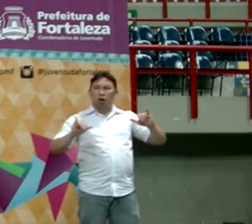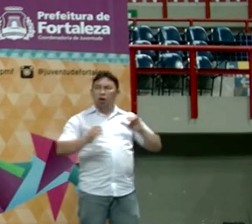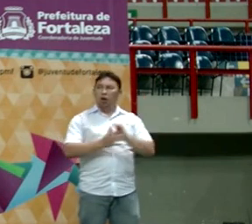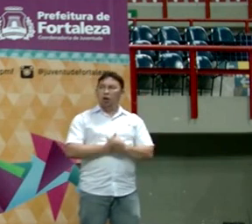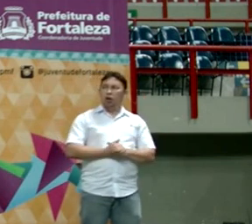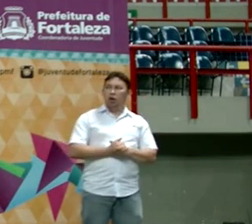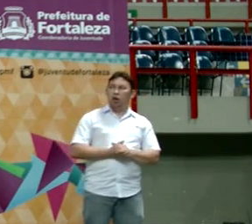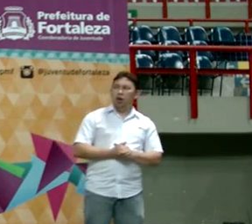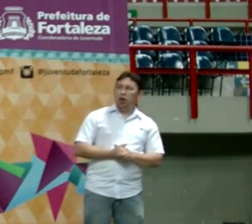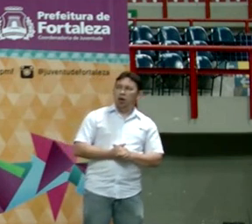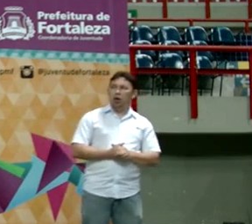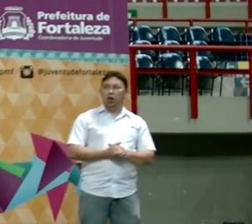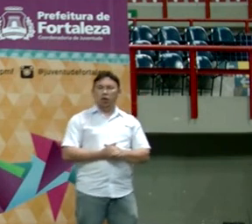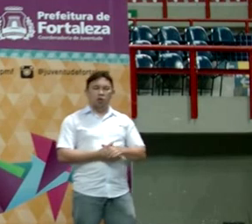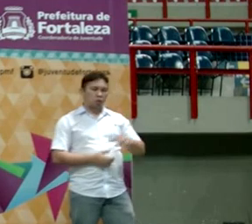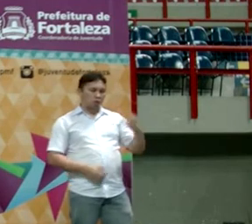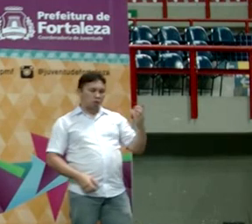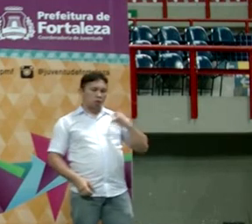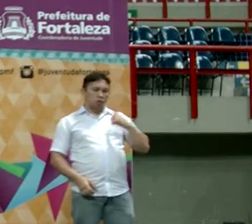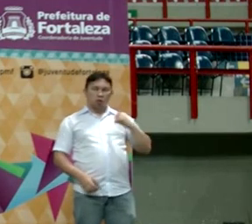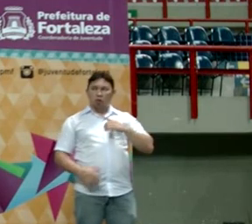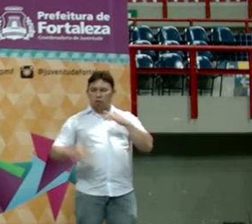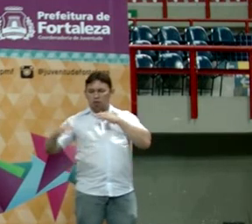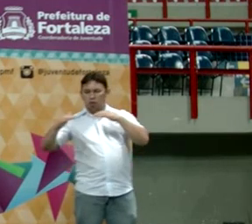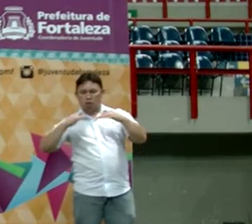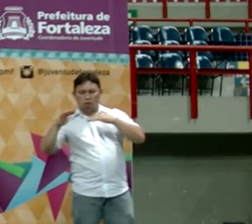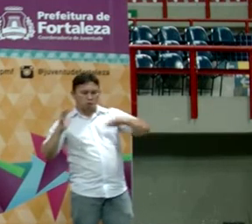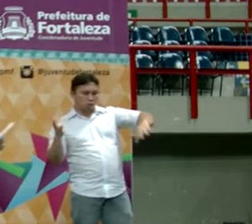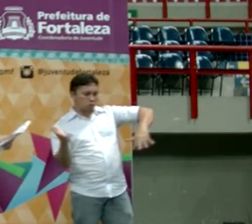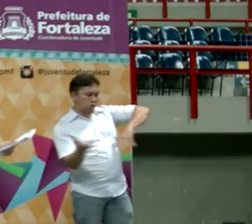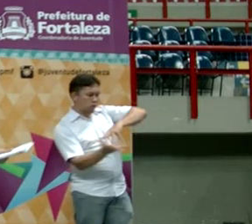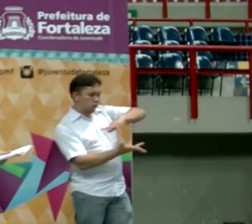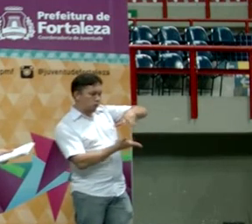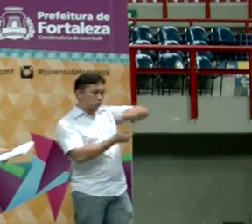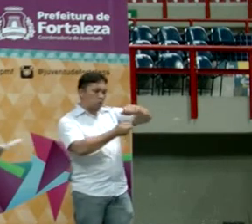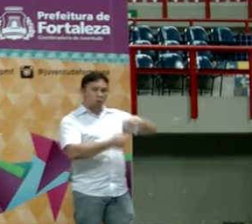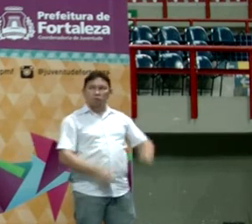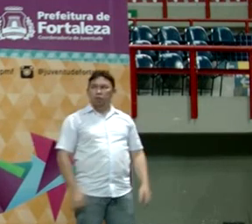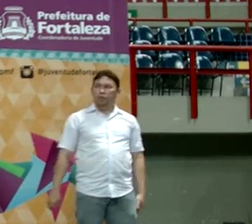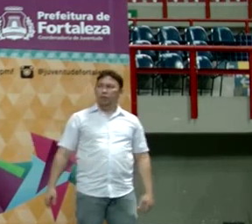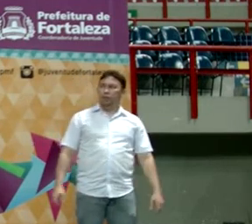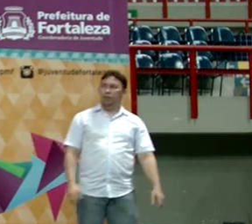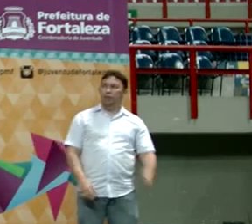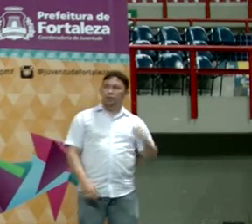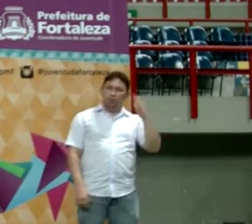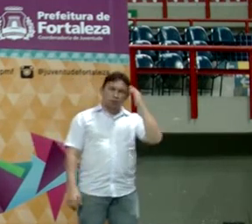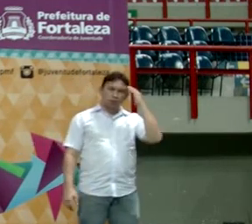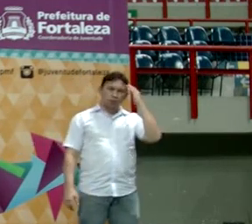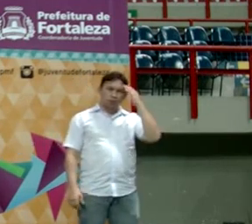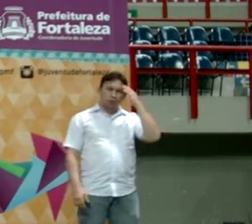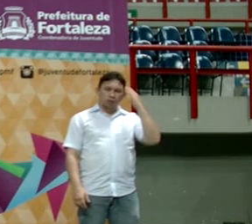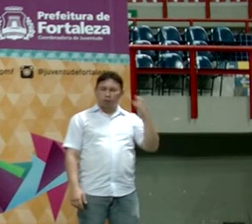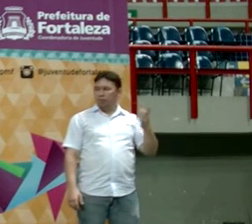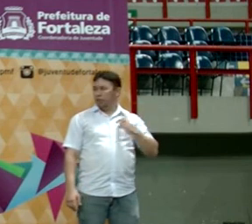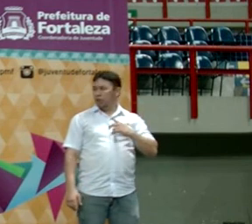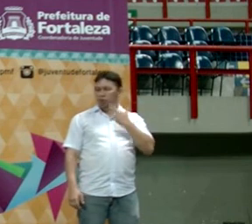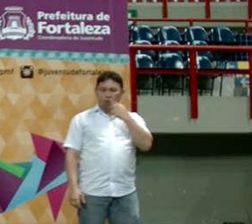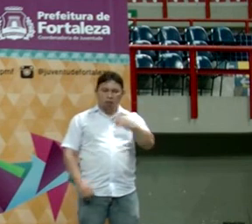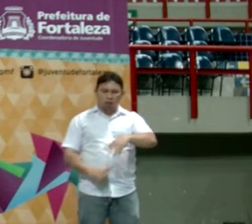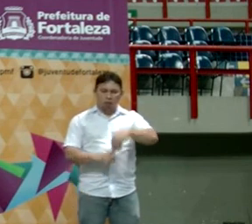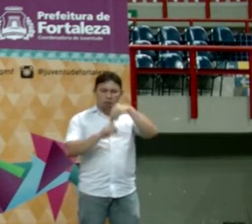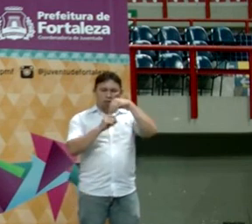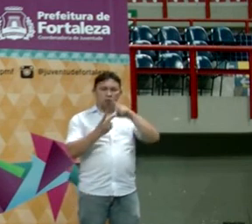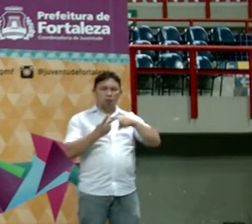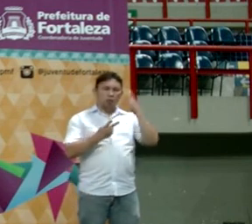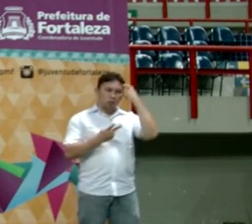para frente, ó. Globalização é uma ação global. A gente vai tender a fazer uma língua única,